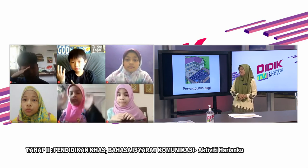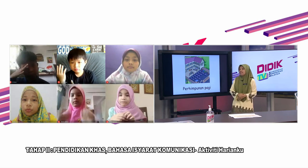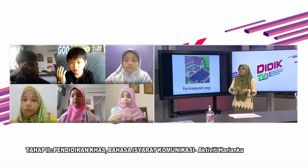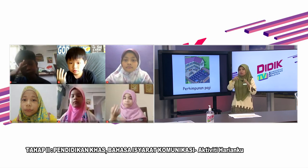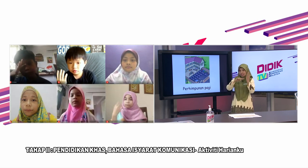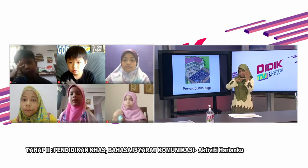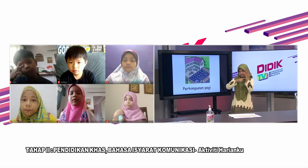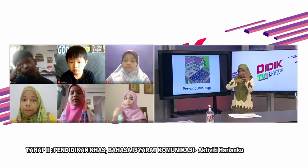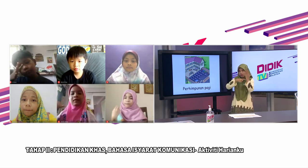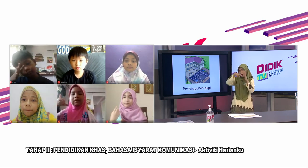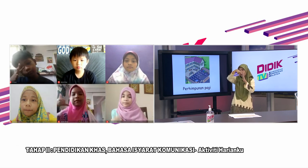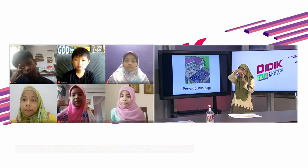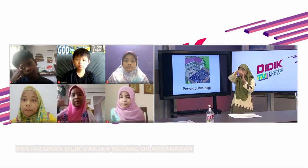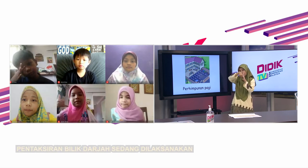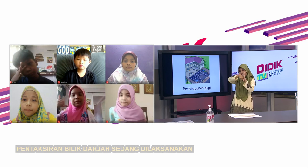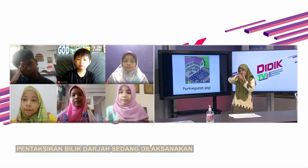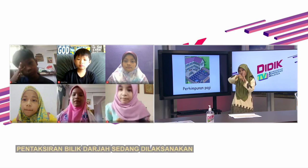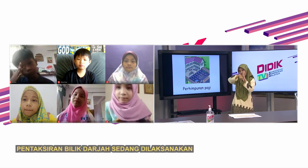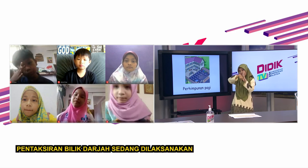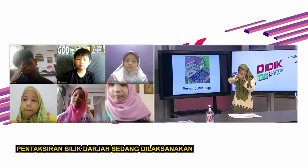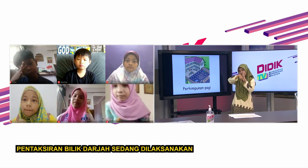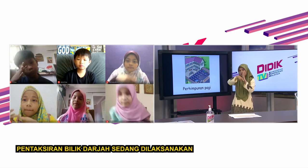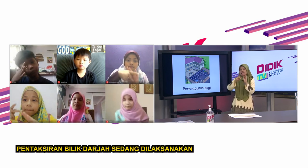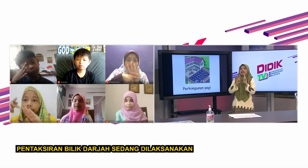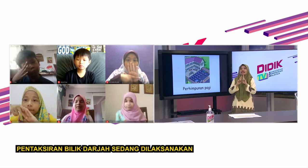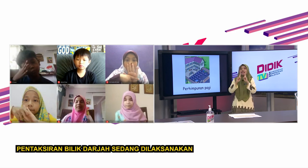Okey. Semula. Per